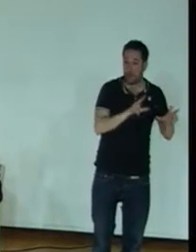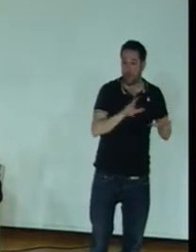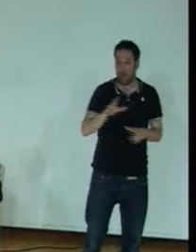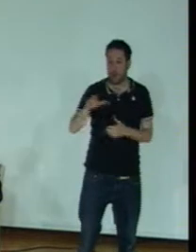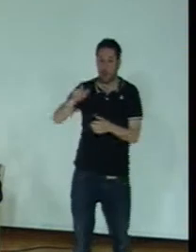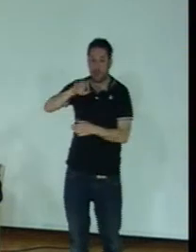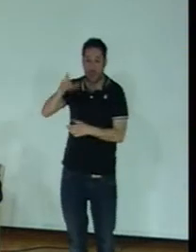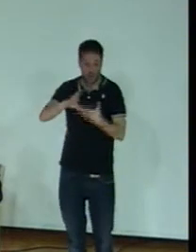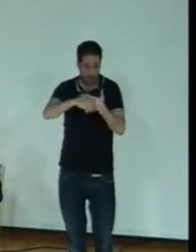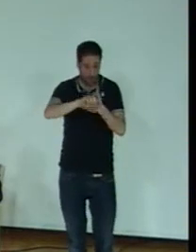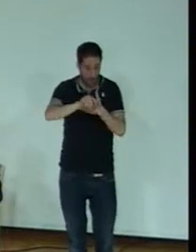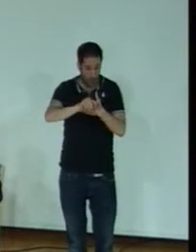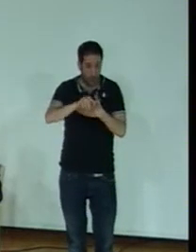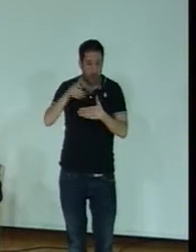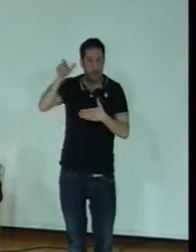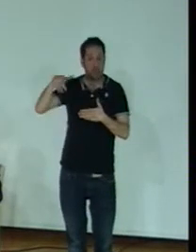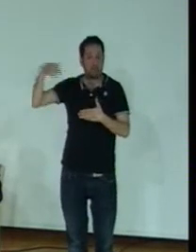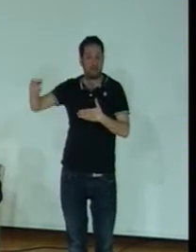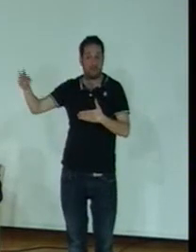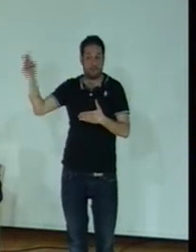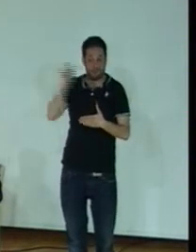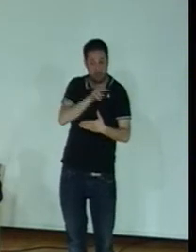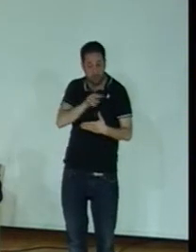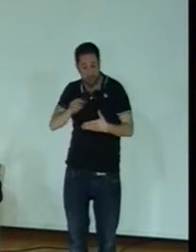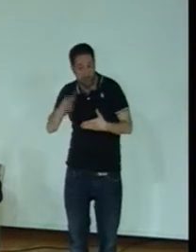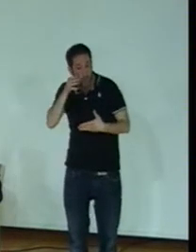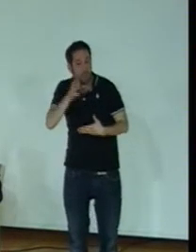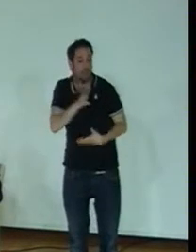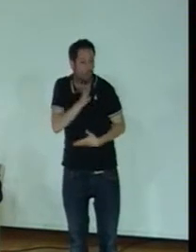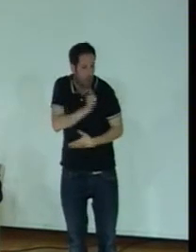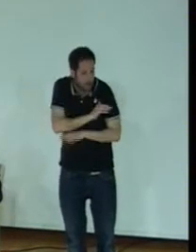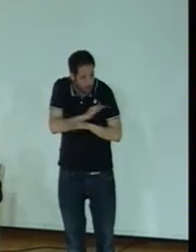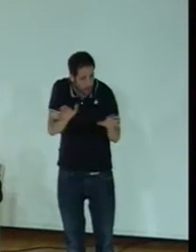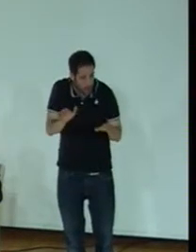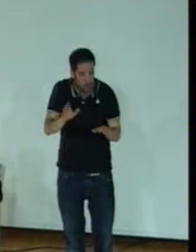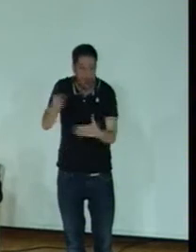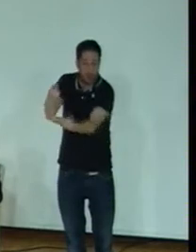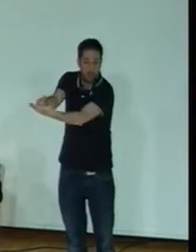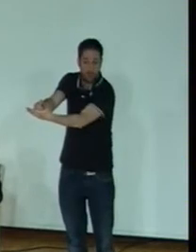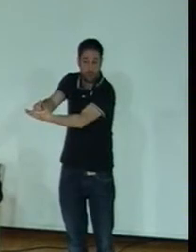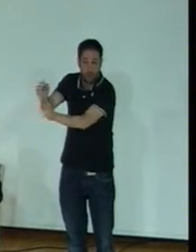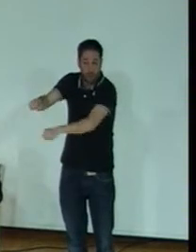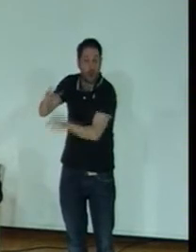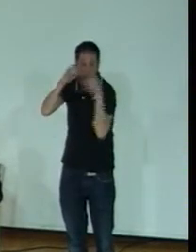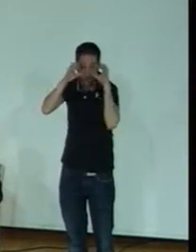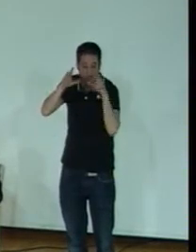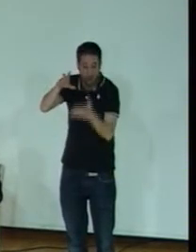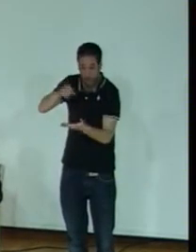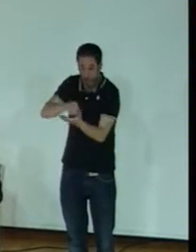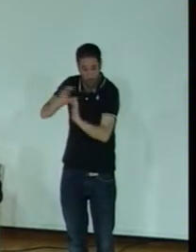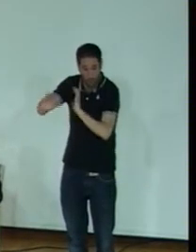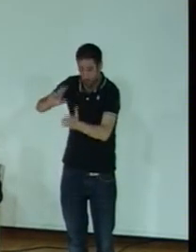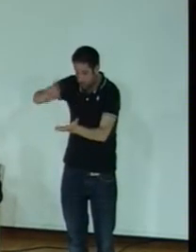Gmail est chiffrée, donc un tiers sur le trajet ne peut pas écouter, mais à l'autre bout, c'est déchiffré et Google a l'intégralité